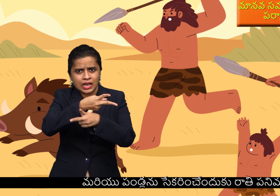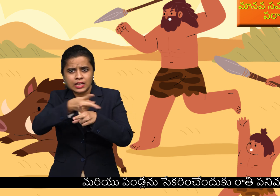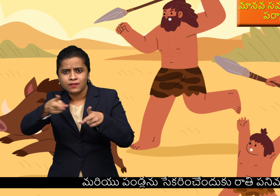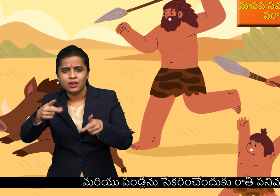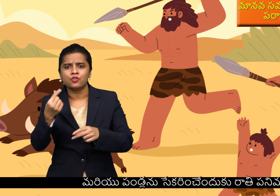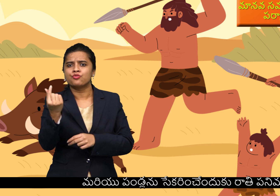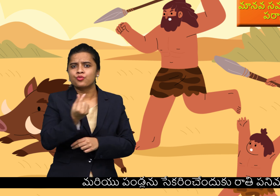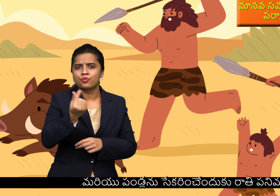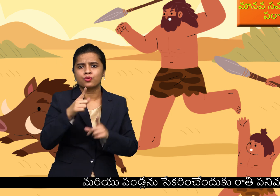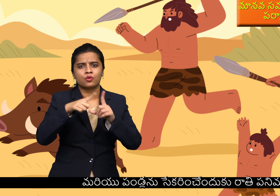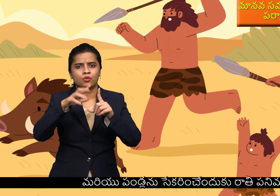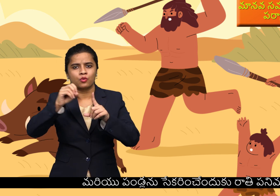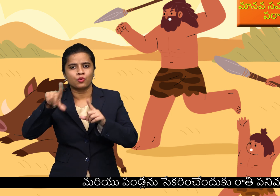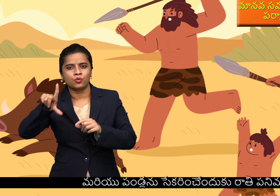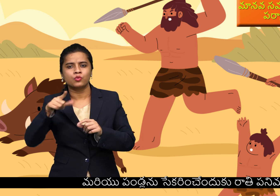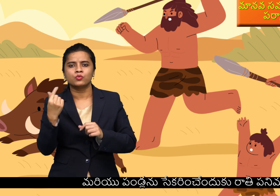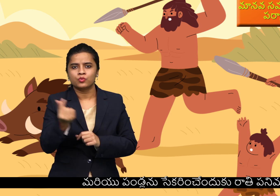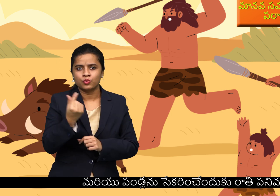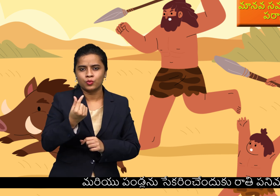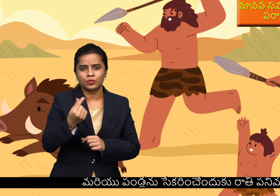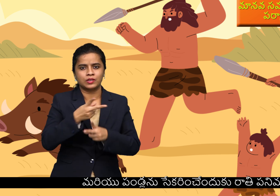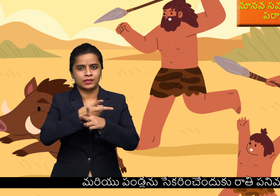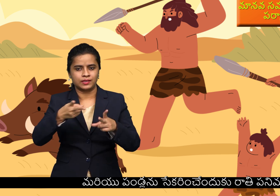రాతి పనిముట్లు